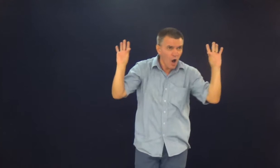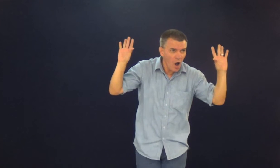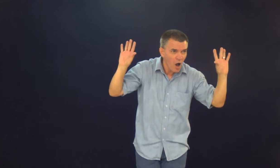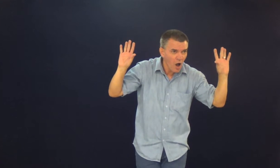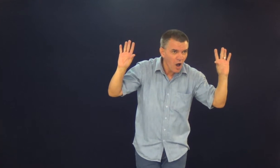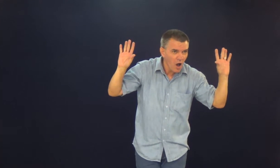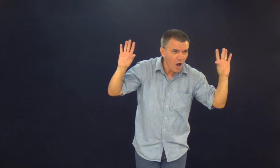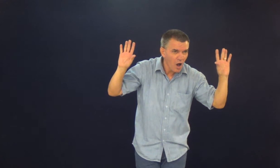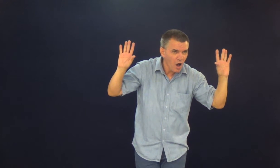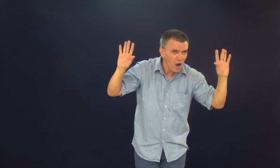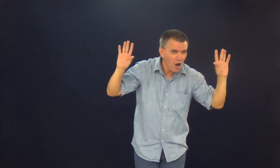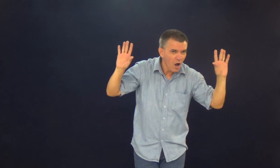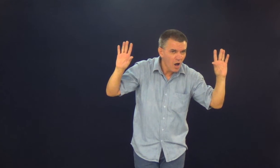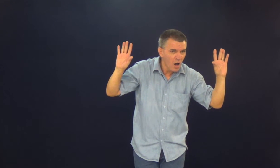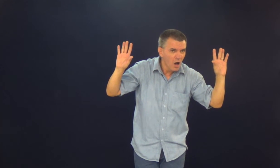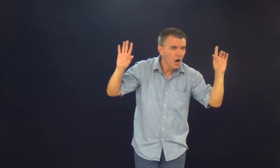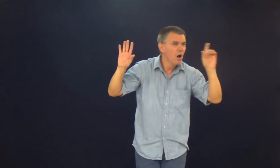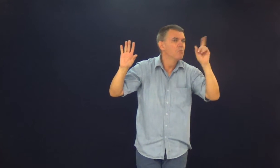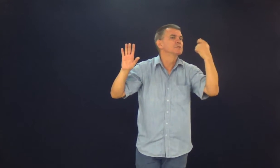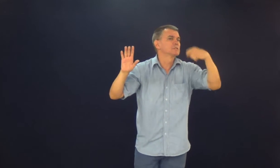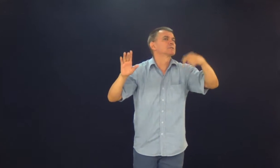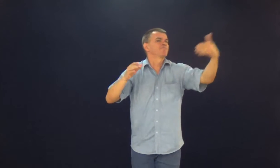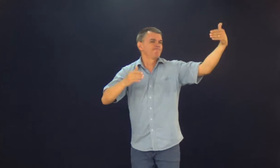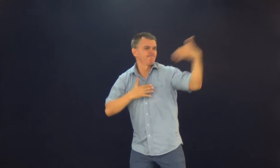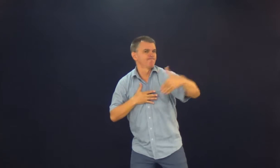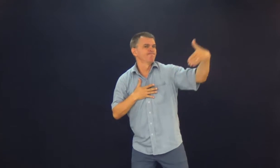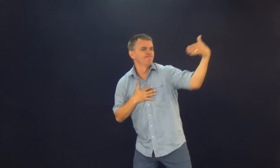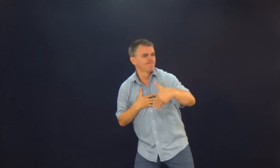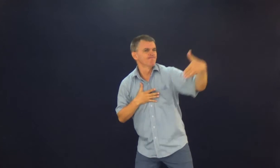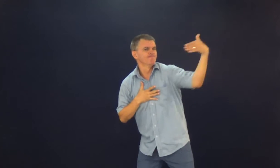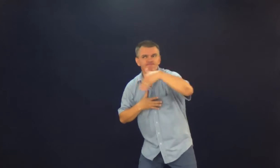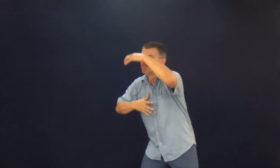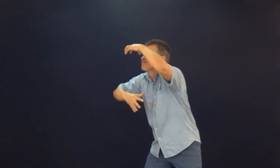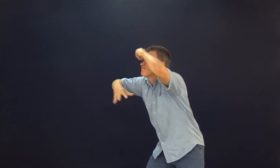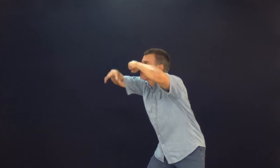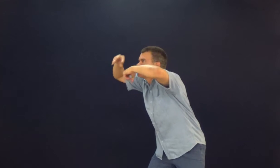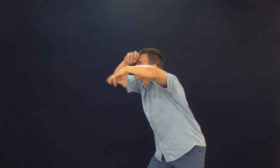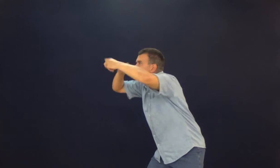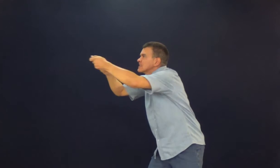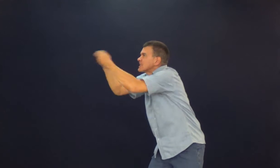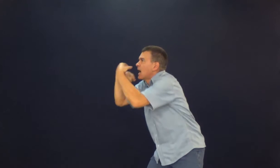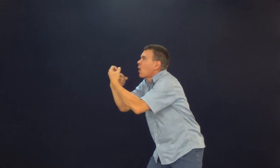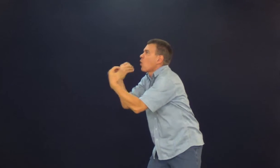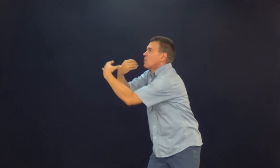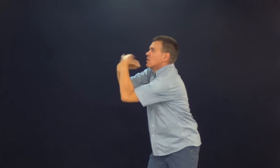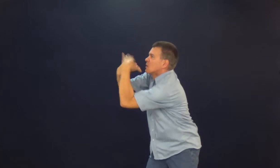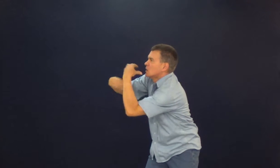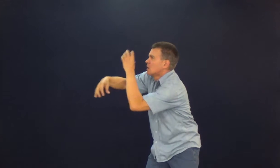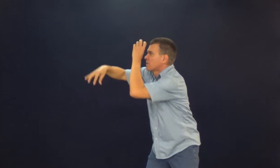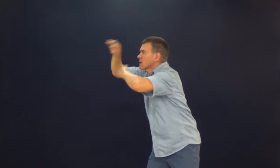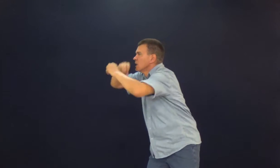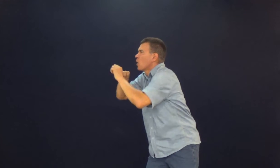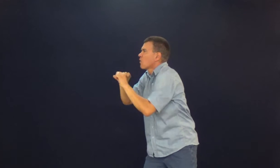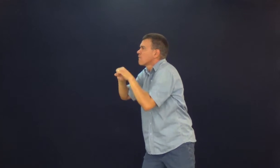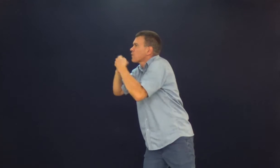não é uma vez só deus abençoa man não é assim acontece acontece aos poucos com você aprendendo sendo